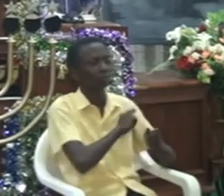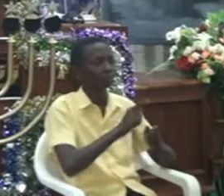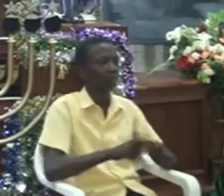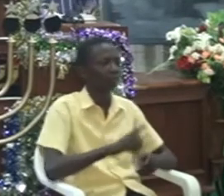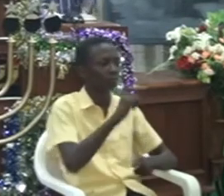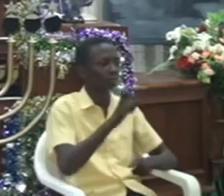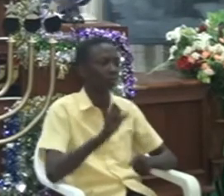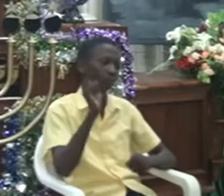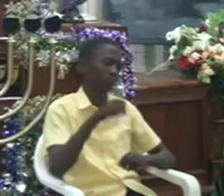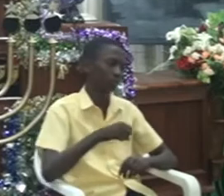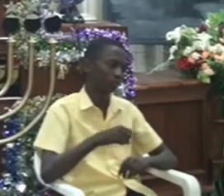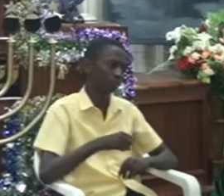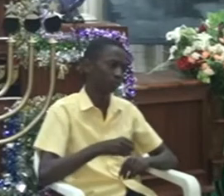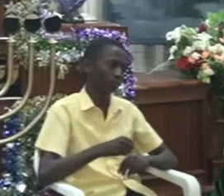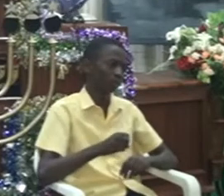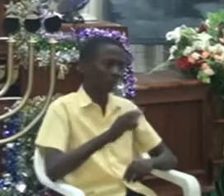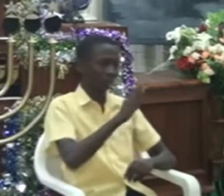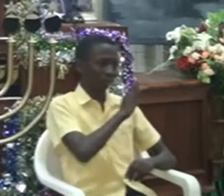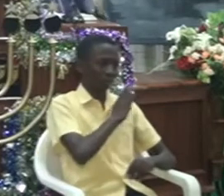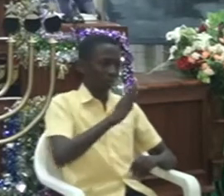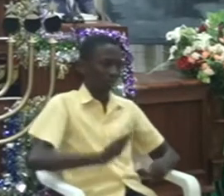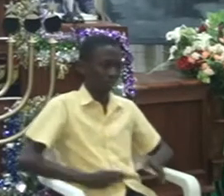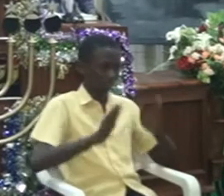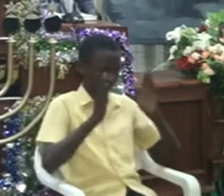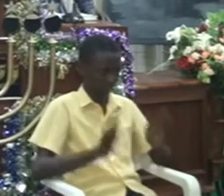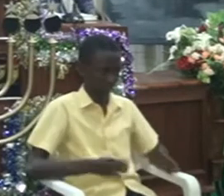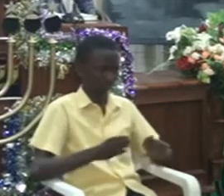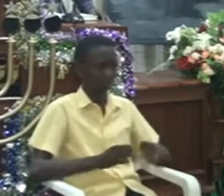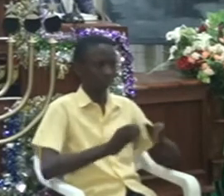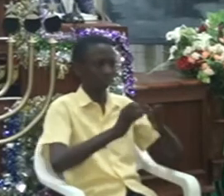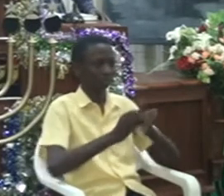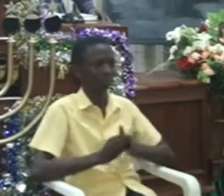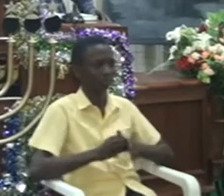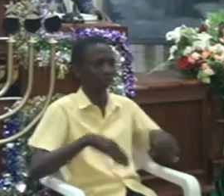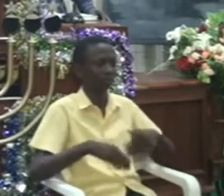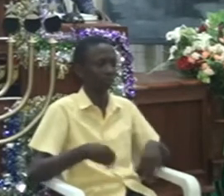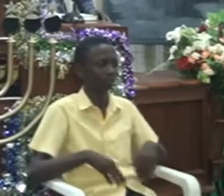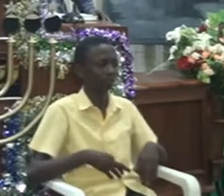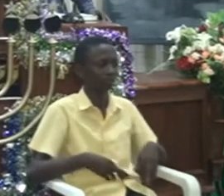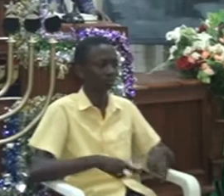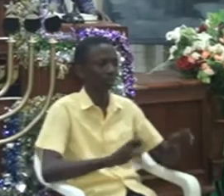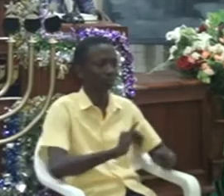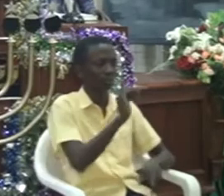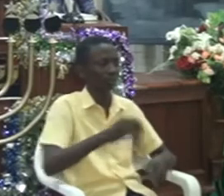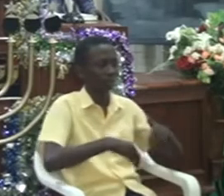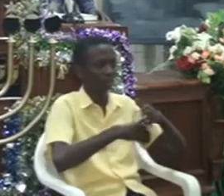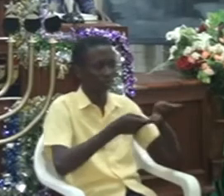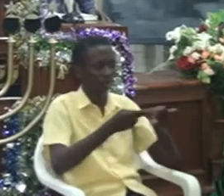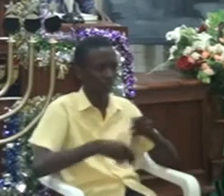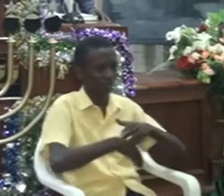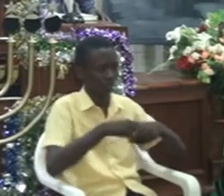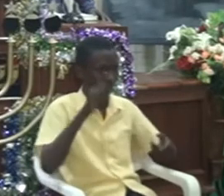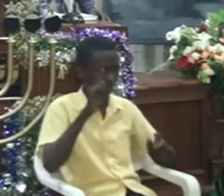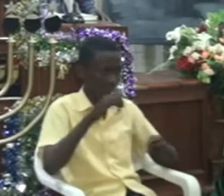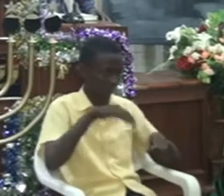Belges ont fait des routes. Bon, ba Belgique bali tengeneza mabarabara. Je vais aller par route. Minapenda niende mubarabara. Il